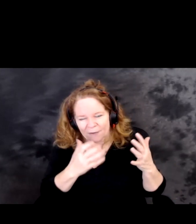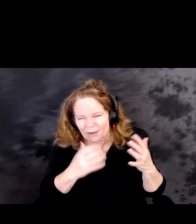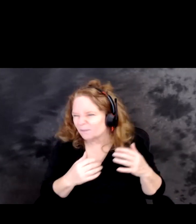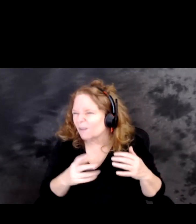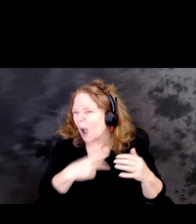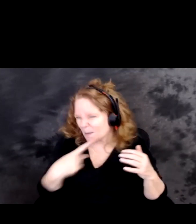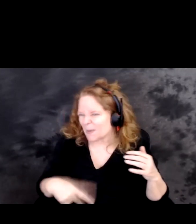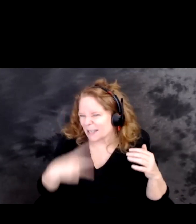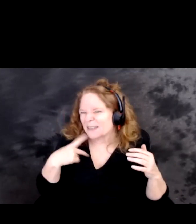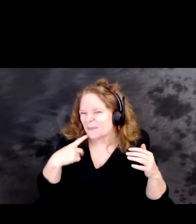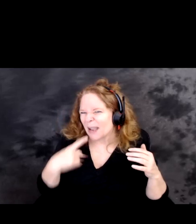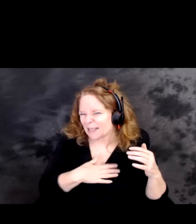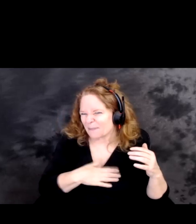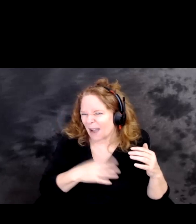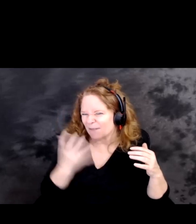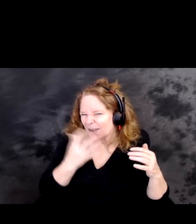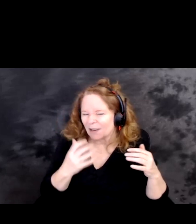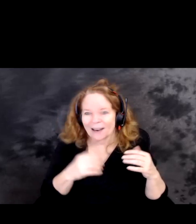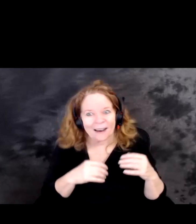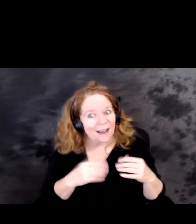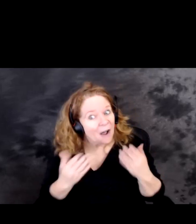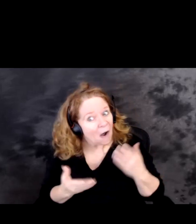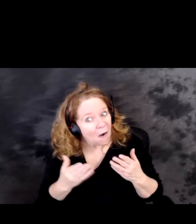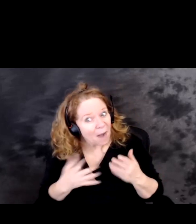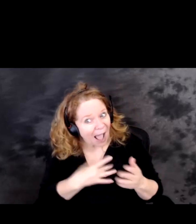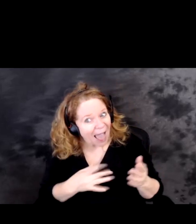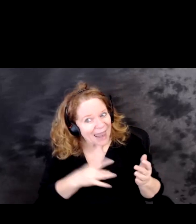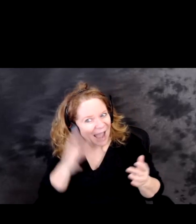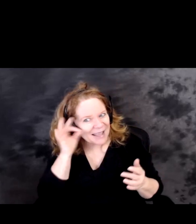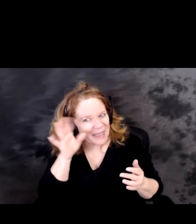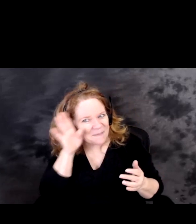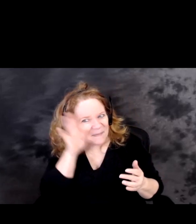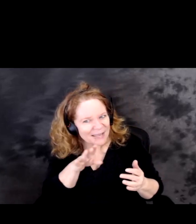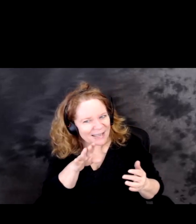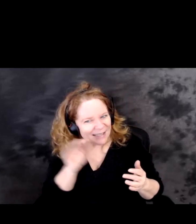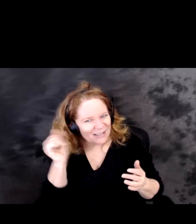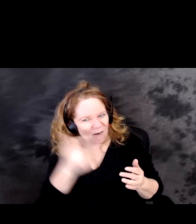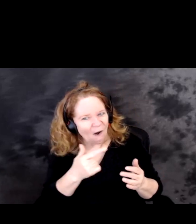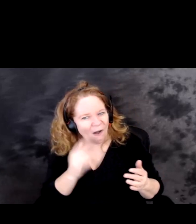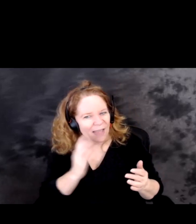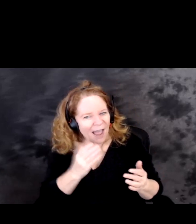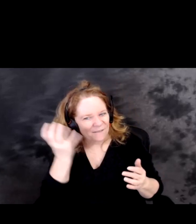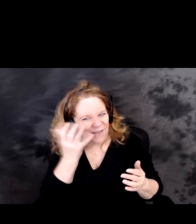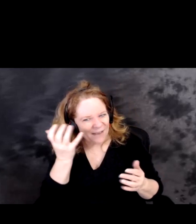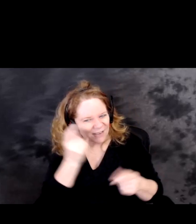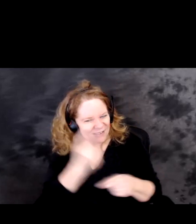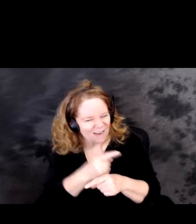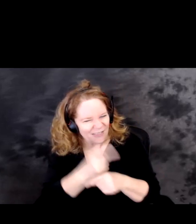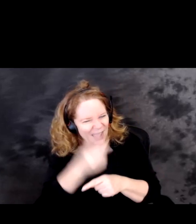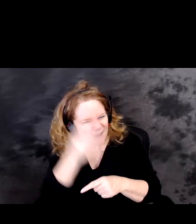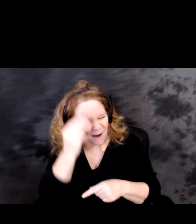es tu favorita? Ah, la princesa Peggy. Oh, creo que las mías son las abejas.